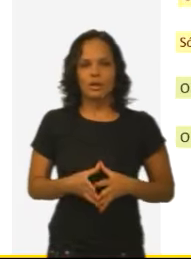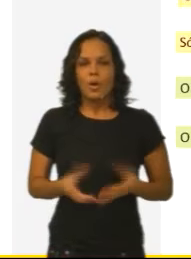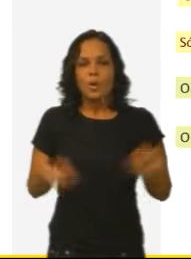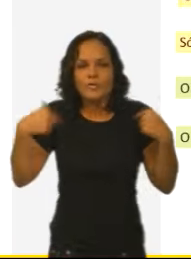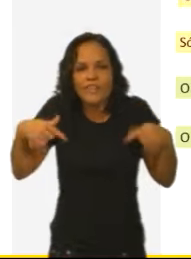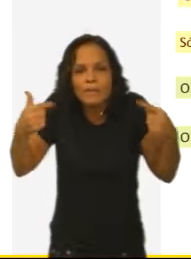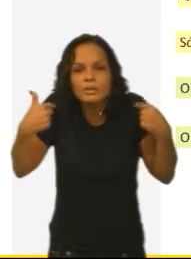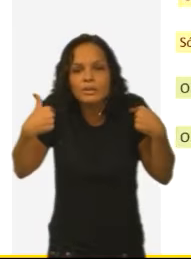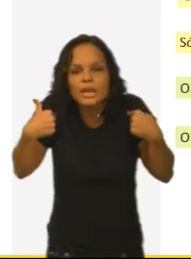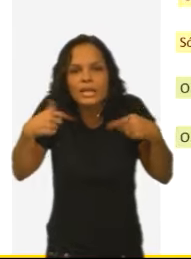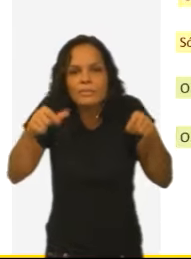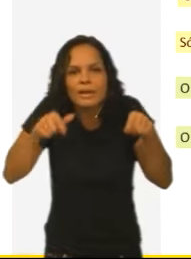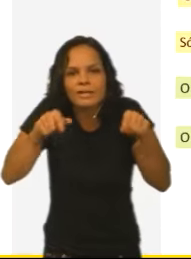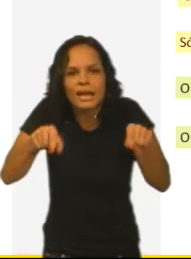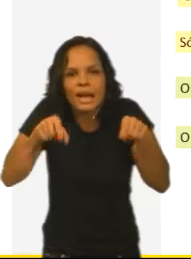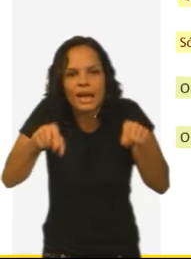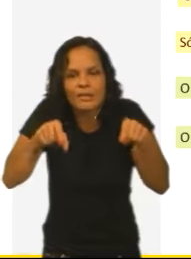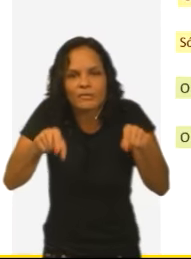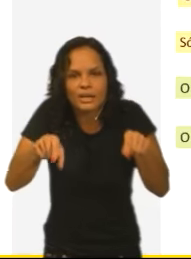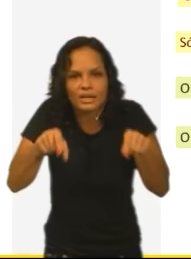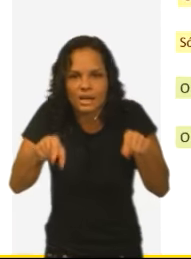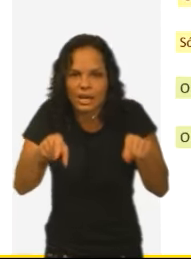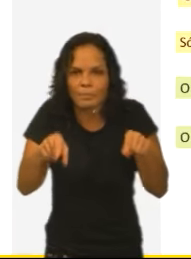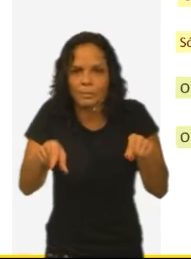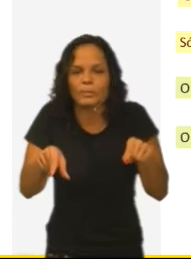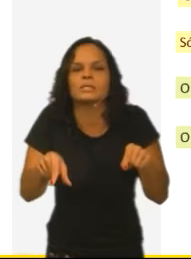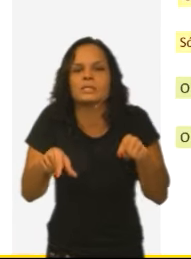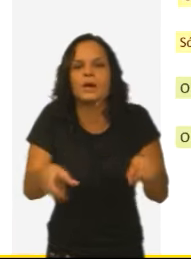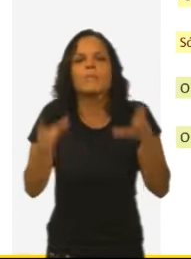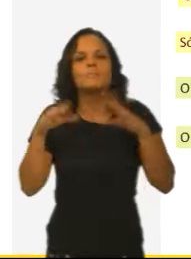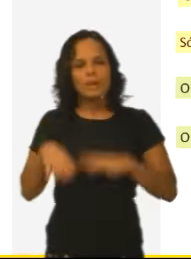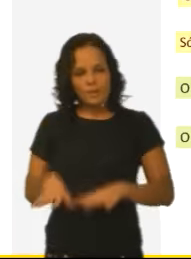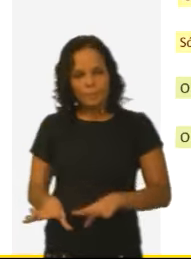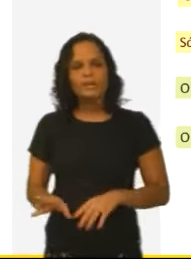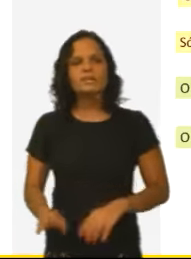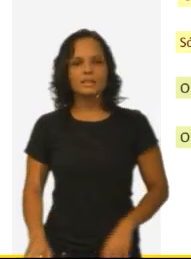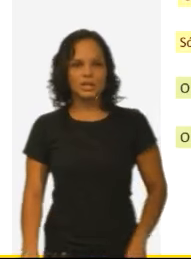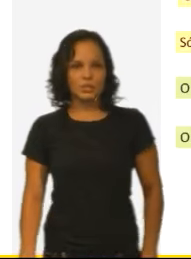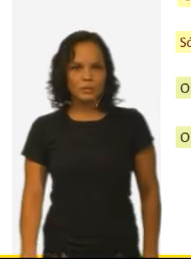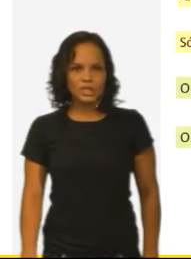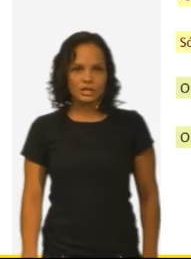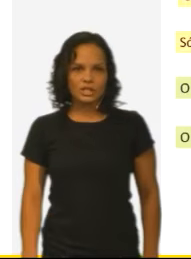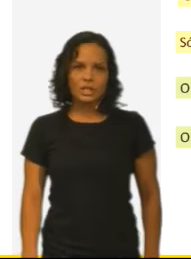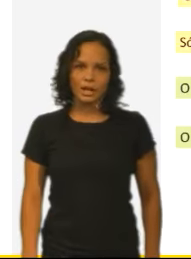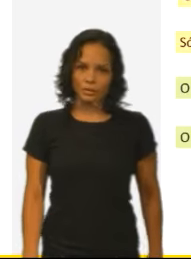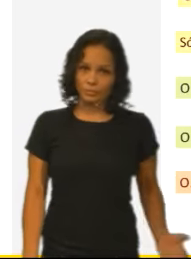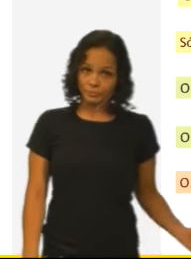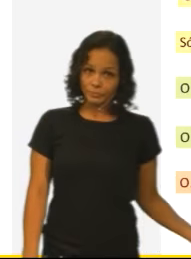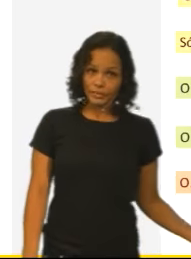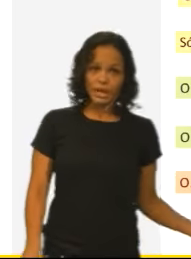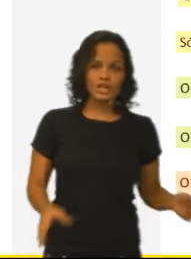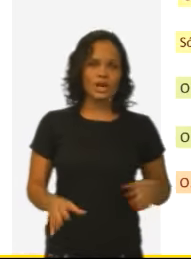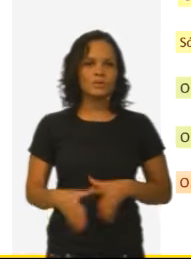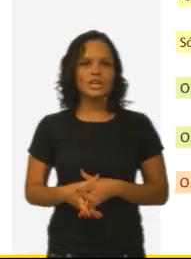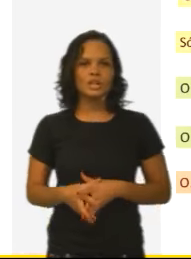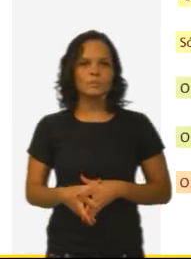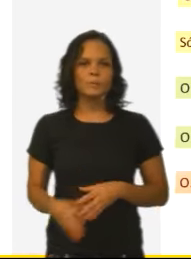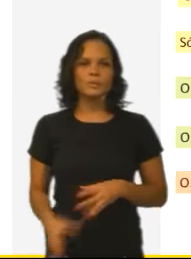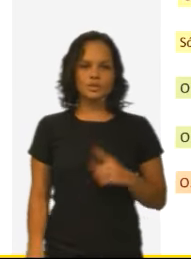O verbo tem que mandar haver aquela preposição para que seja um objeto indireto. Já o direto